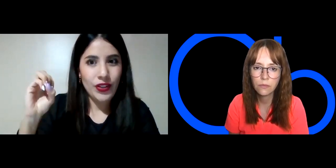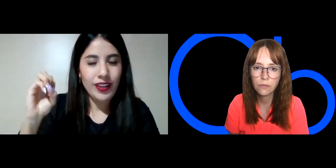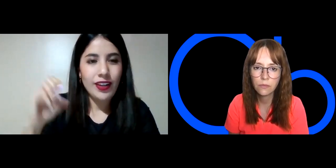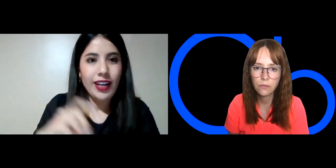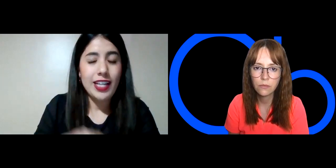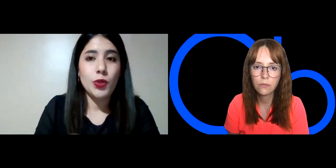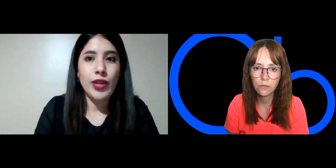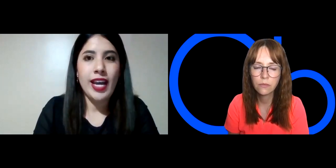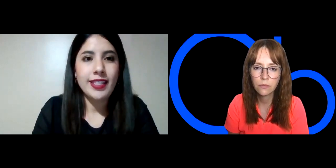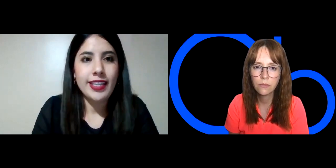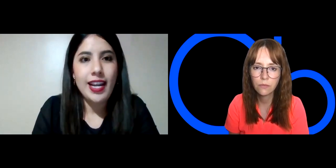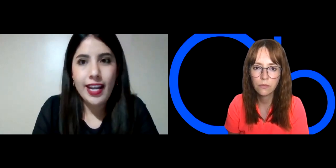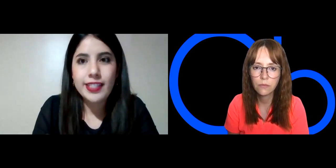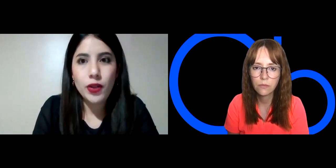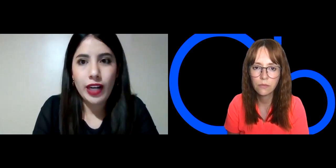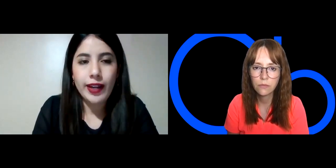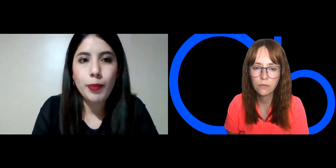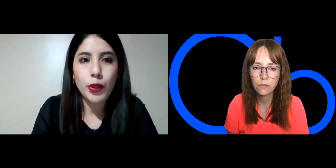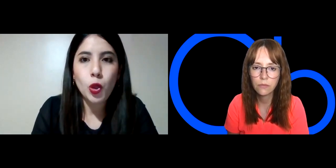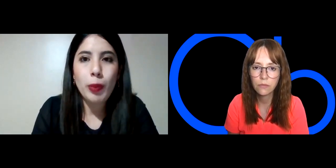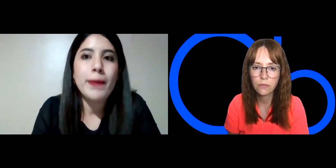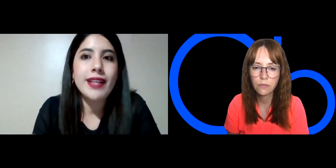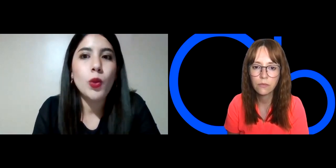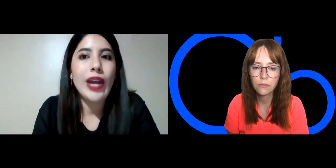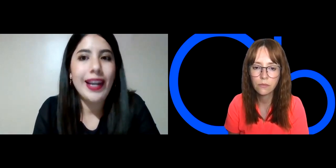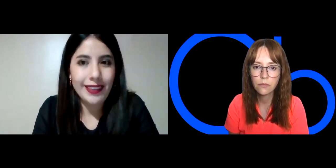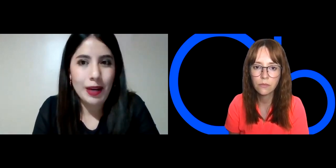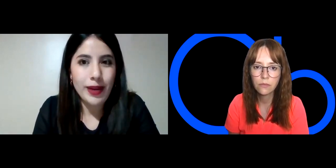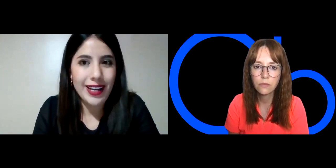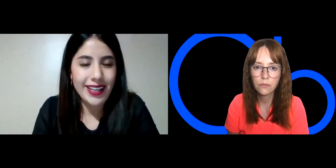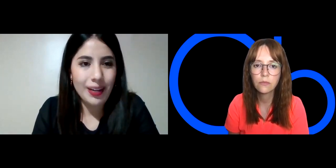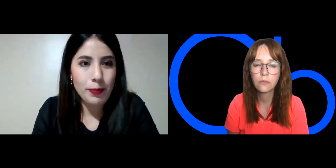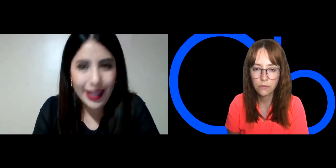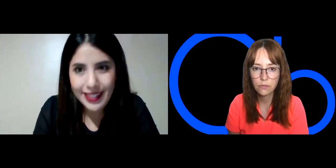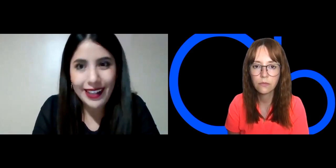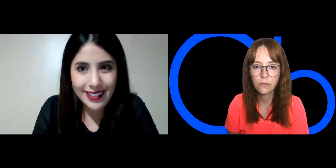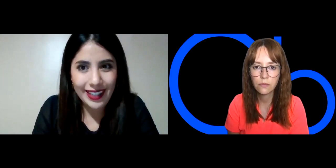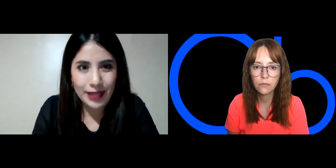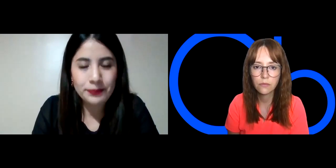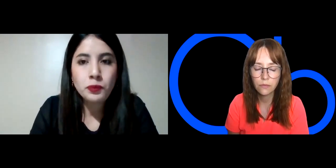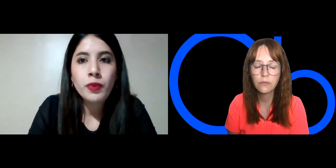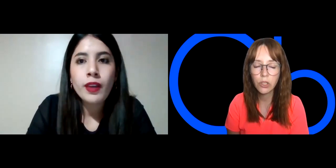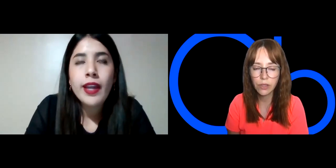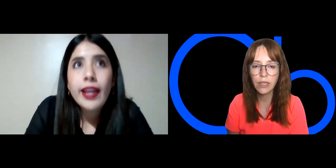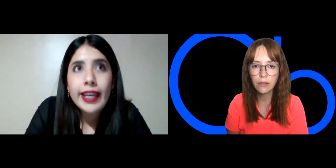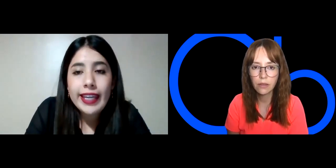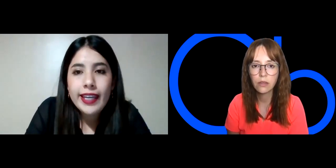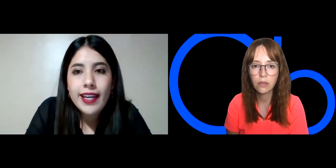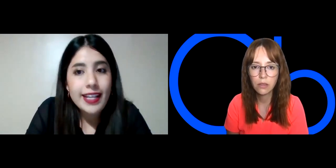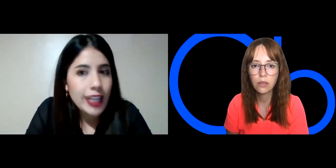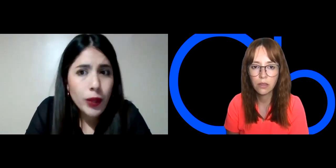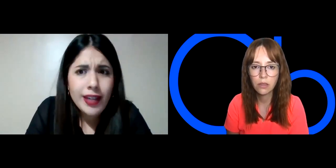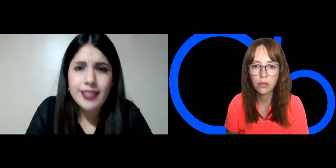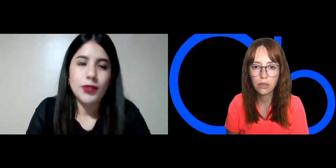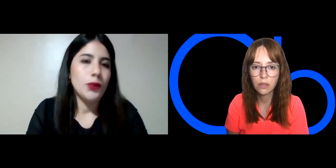U. Esa es una seña lexicográfica porque ocupa más de una letra para hacer la seña. Ok. Y